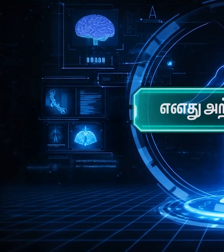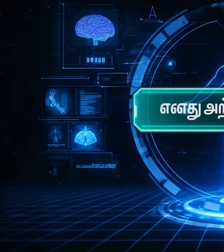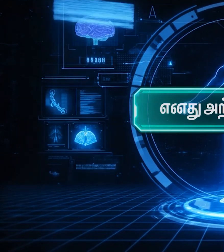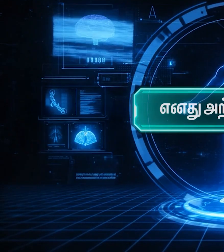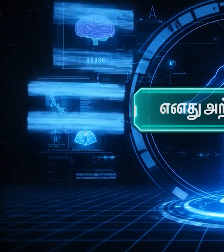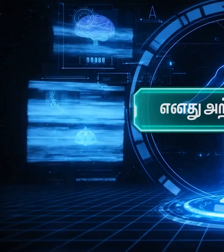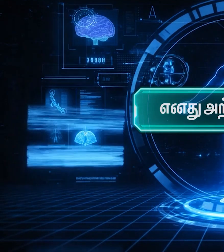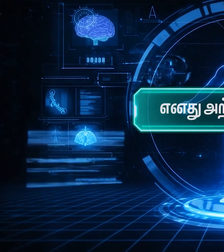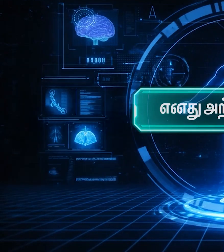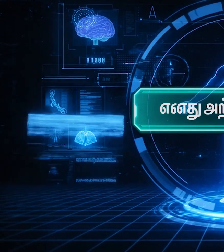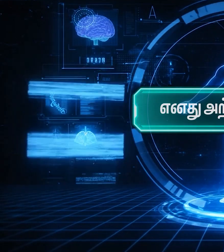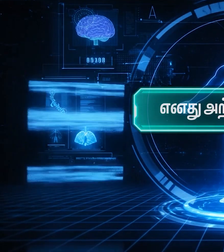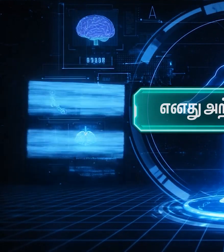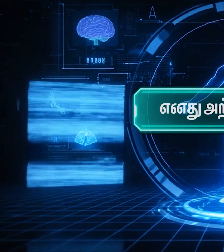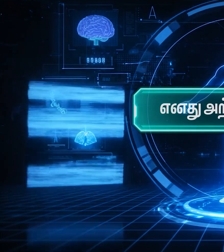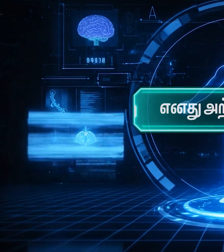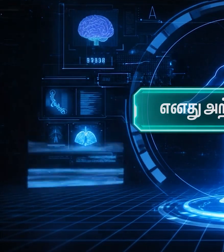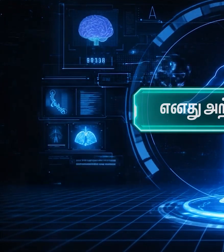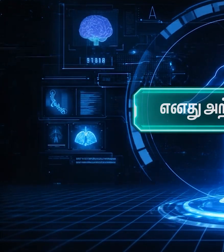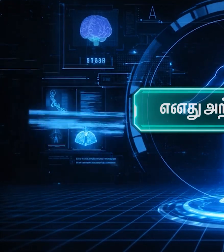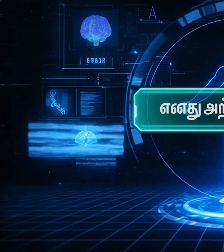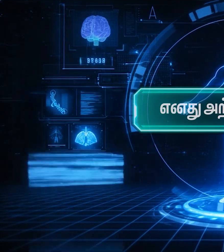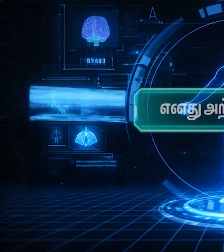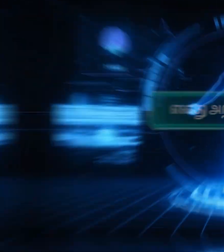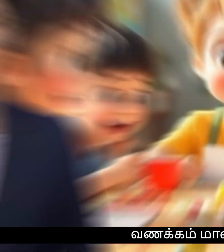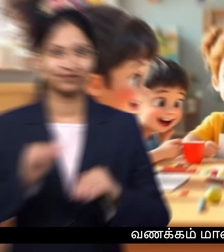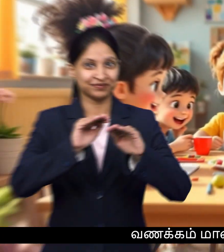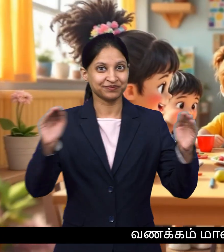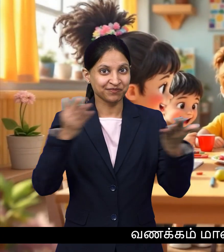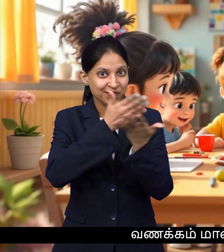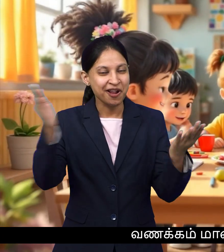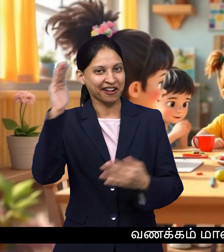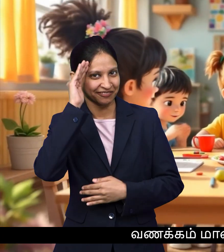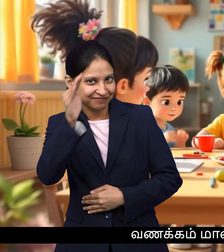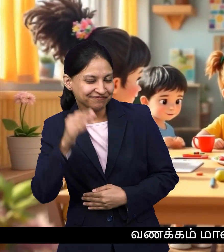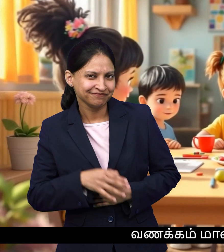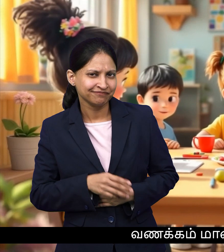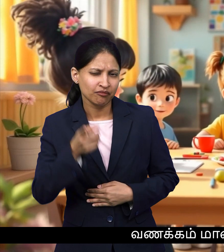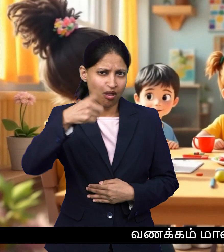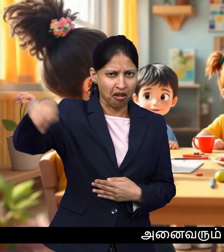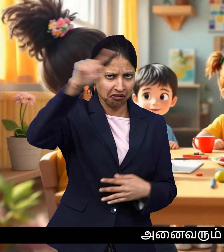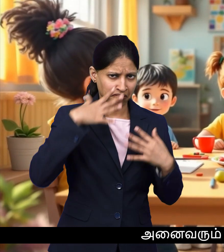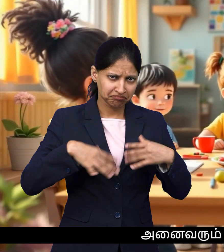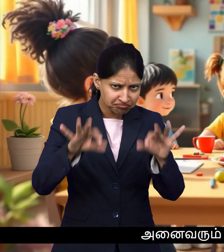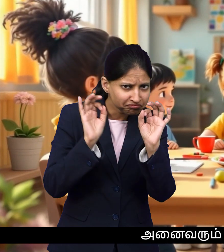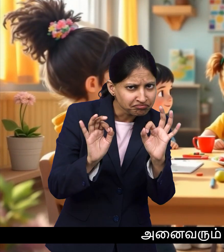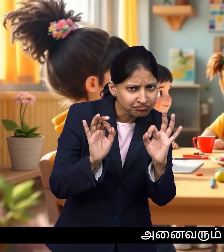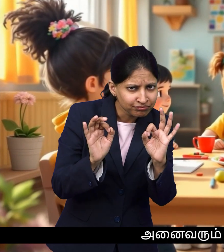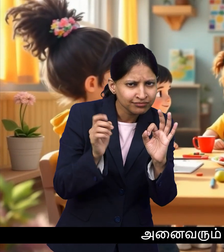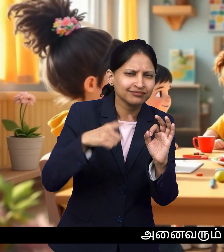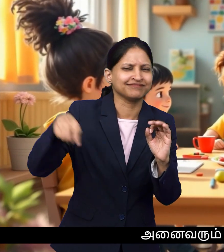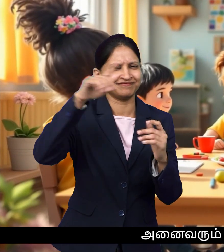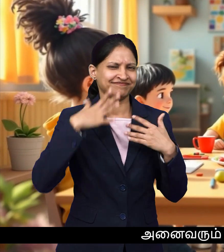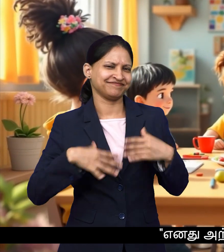பாடப்பகுதி எனது அற்புதமான உடல். வகுப்பு 2. வணக்கம் மாணவ செல்வங்களே, அனைவரும்